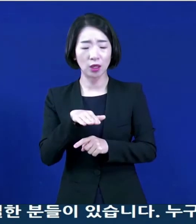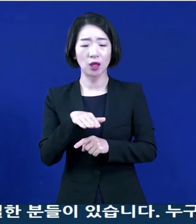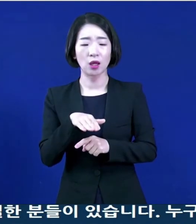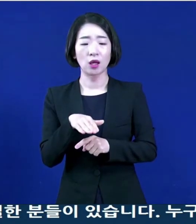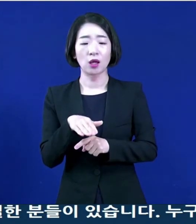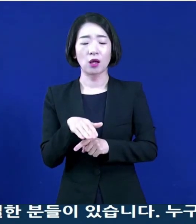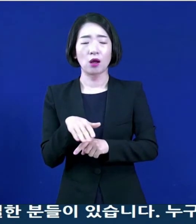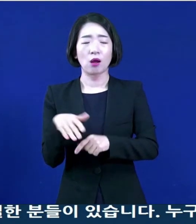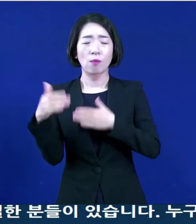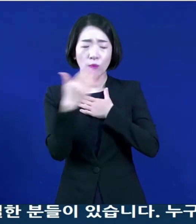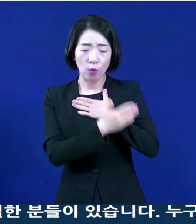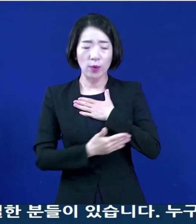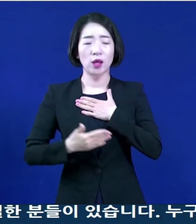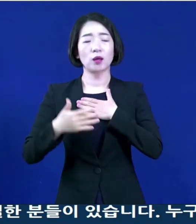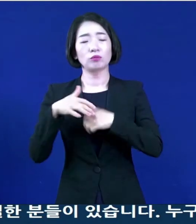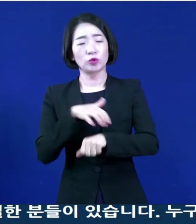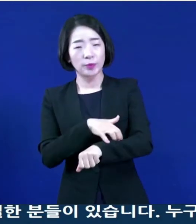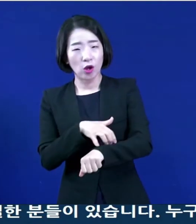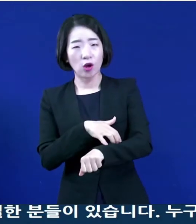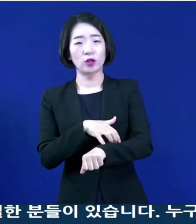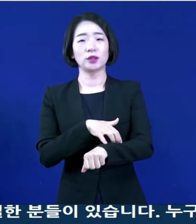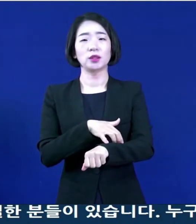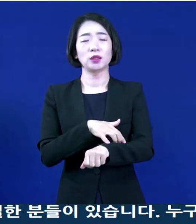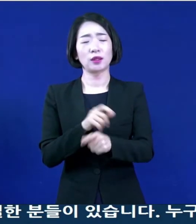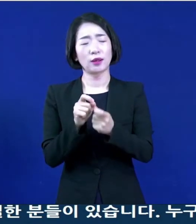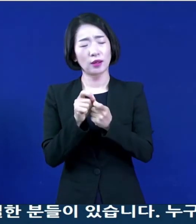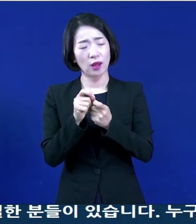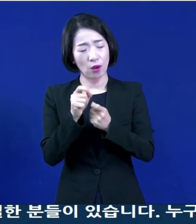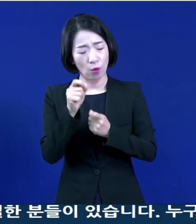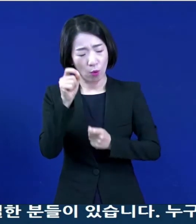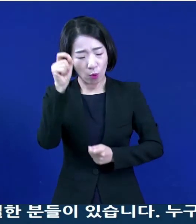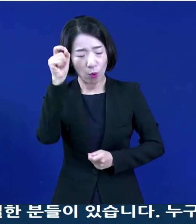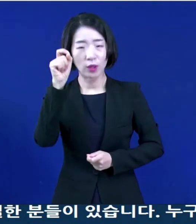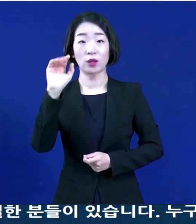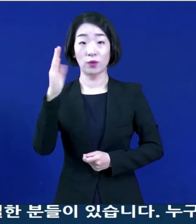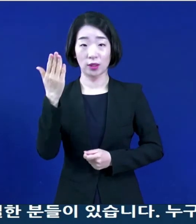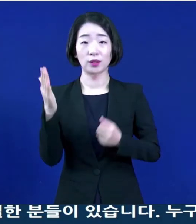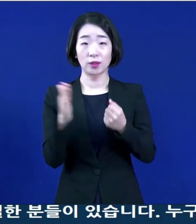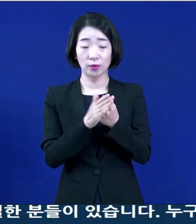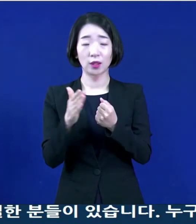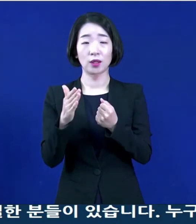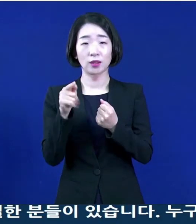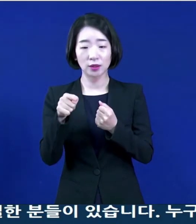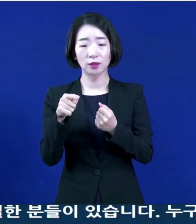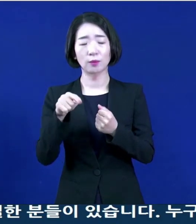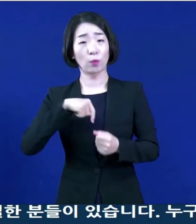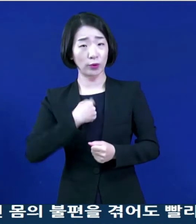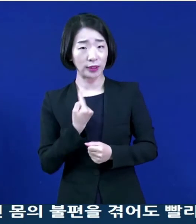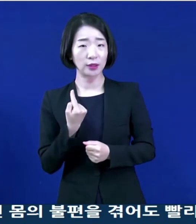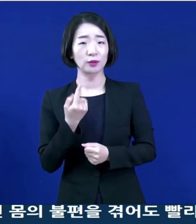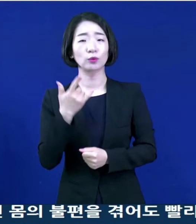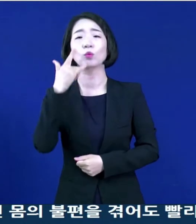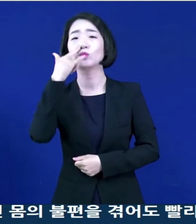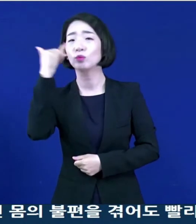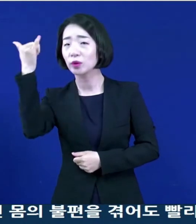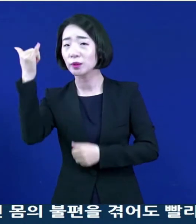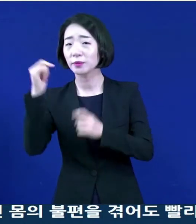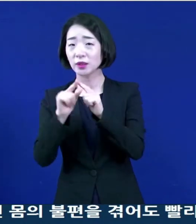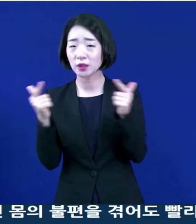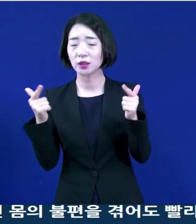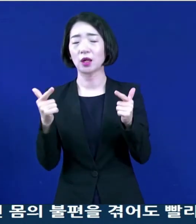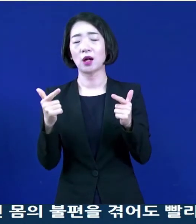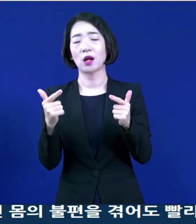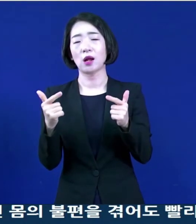수 없는 상태에 있는 장애인들, 또 그의 가족들, 부모님들, 그들의 마음은 정말